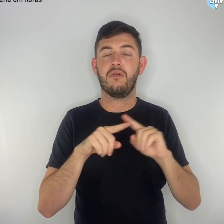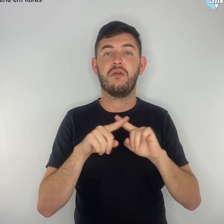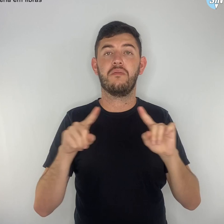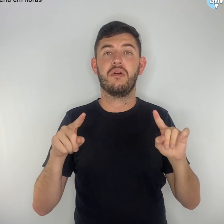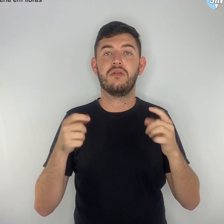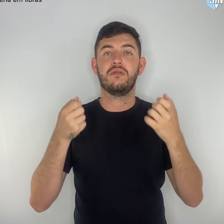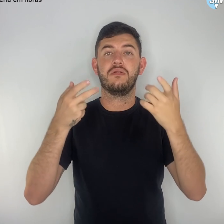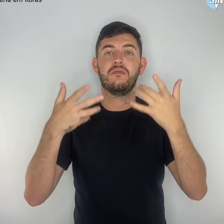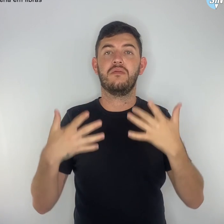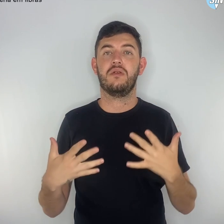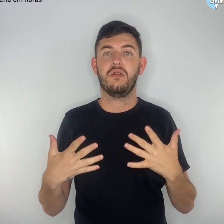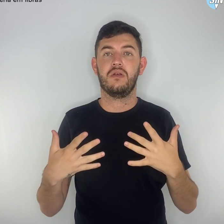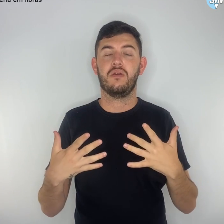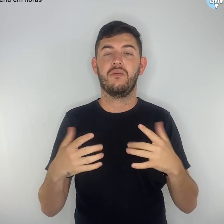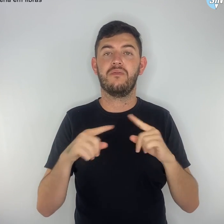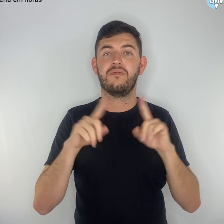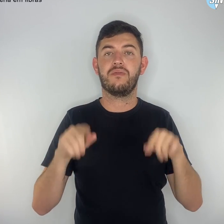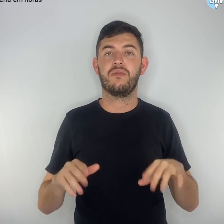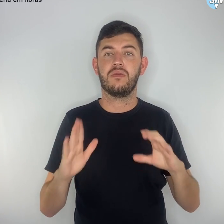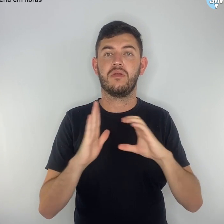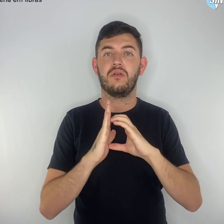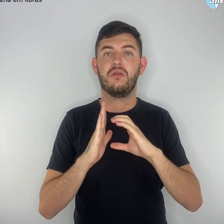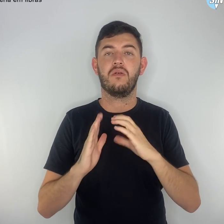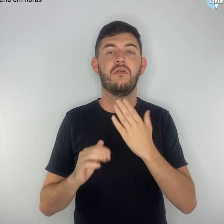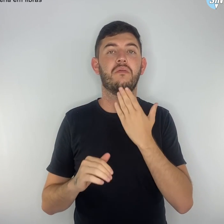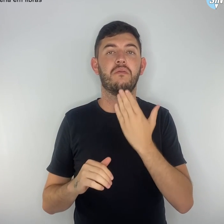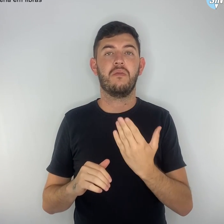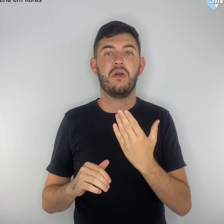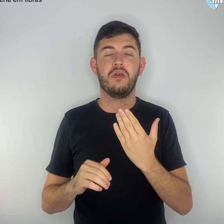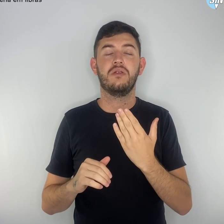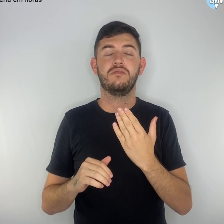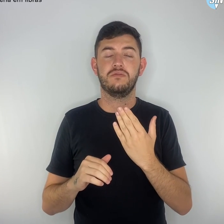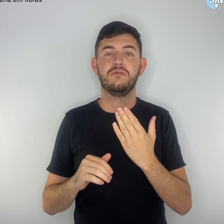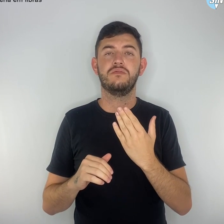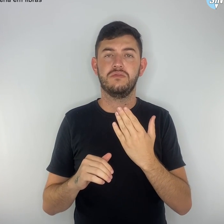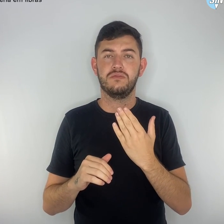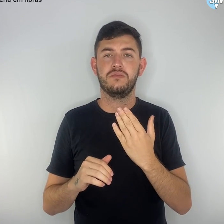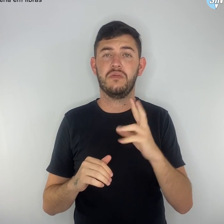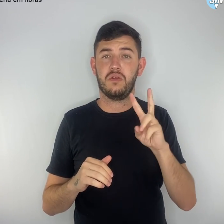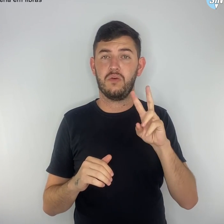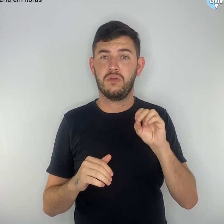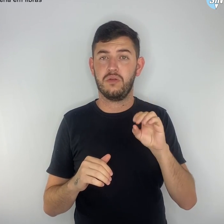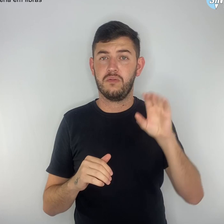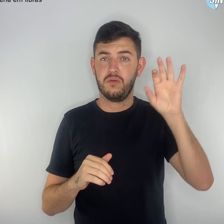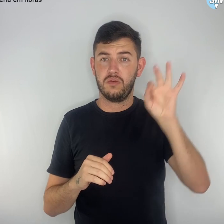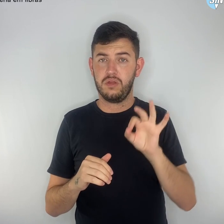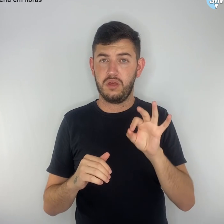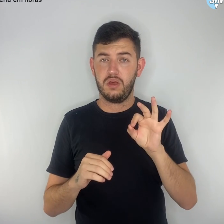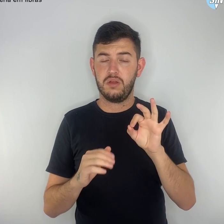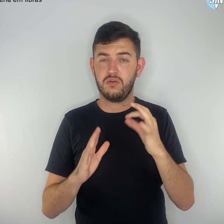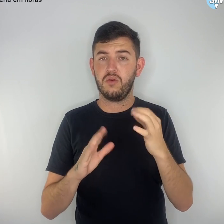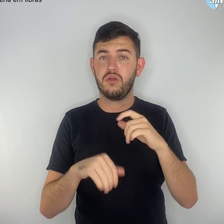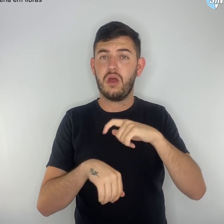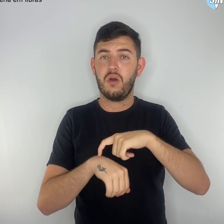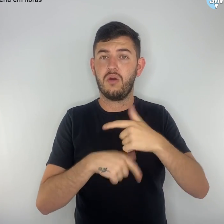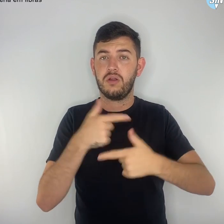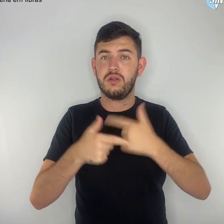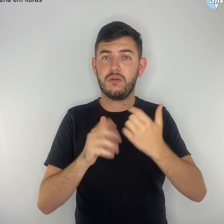até 50% de redução da jornada de trabalho com base no artigo 61